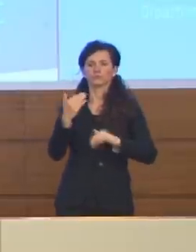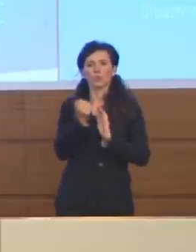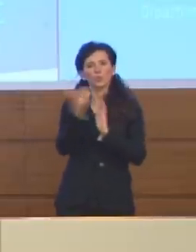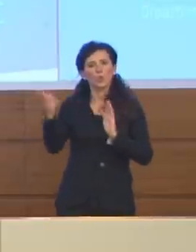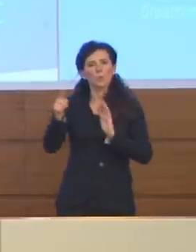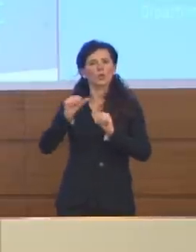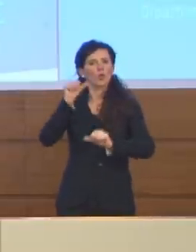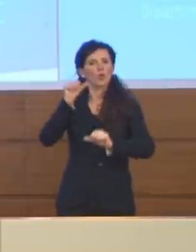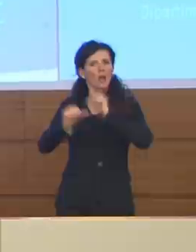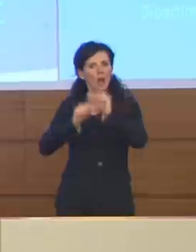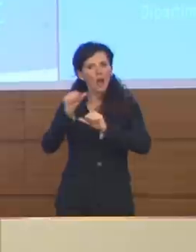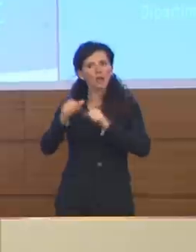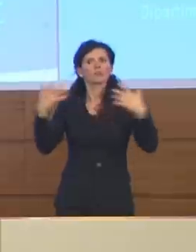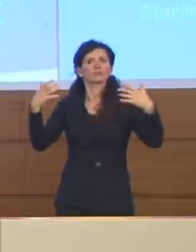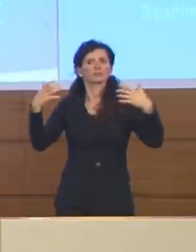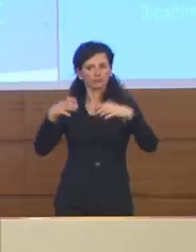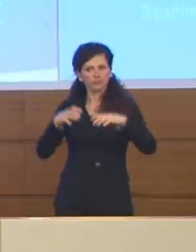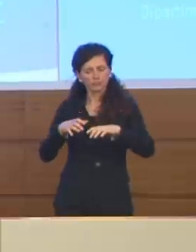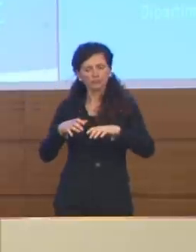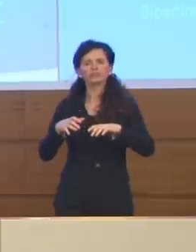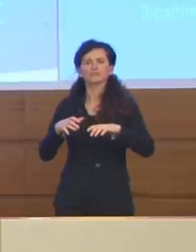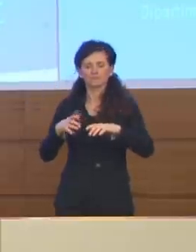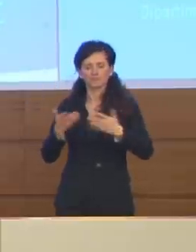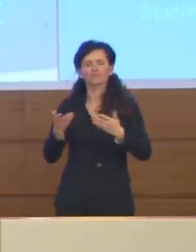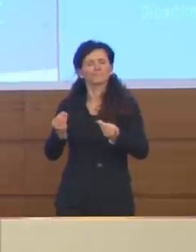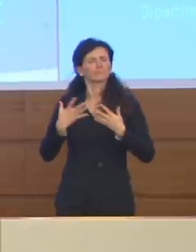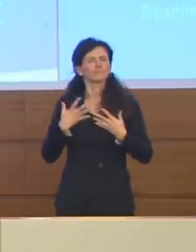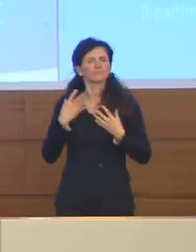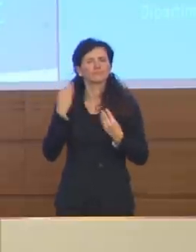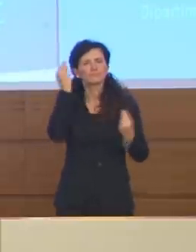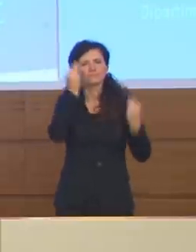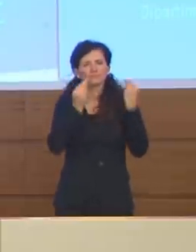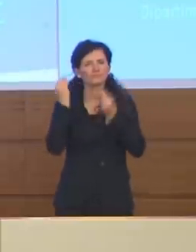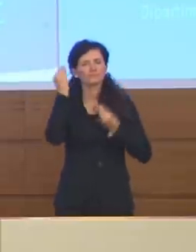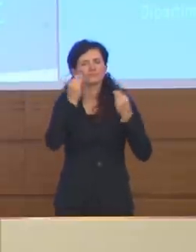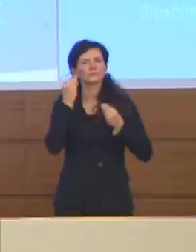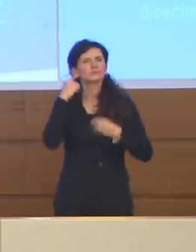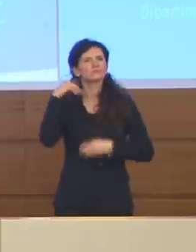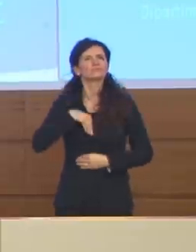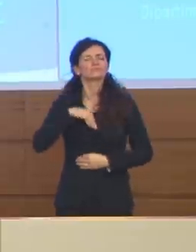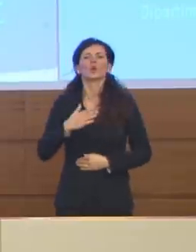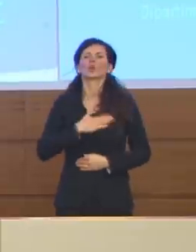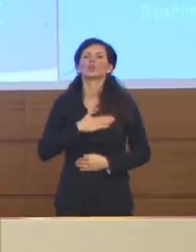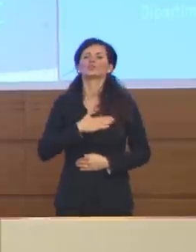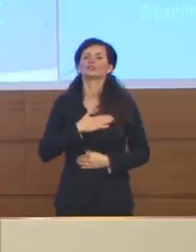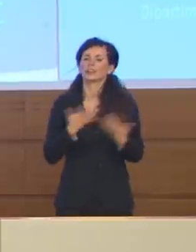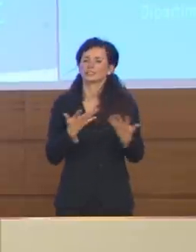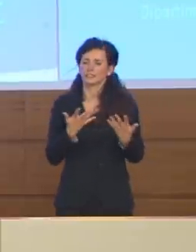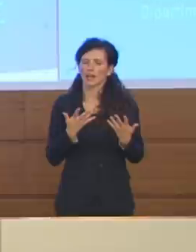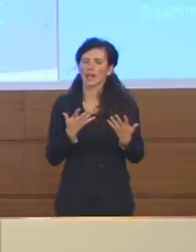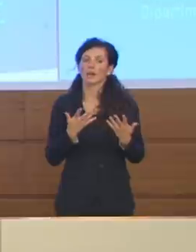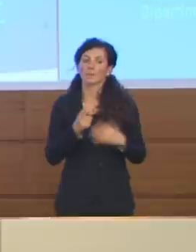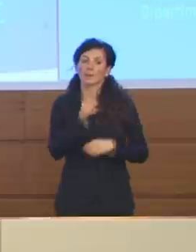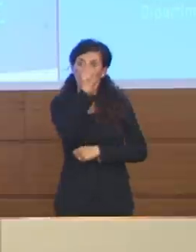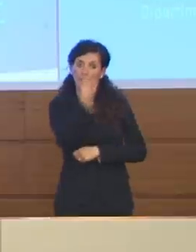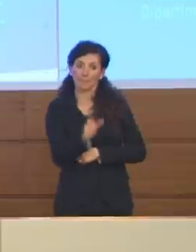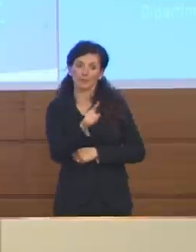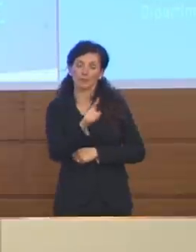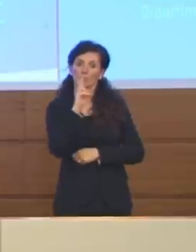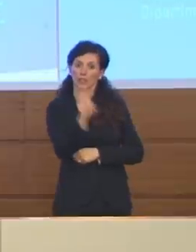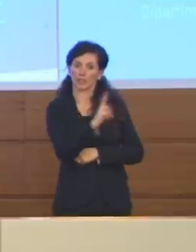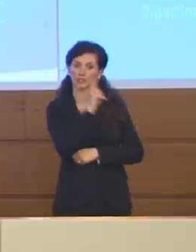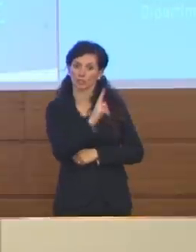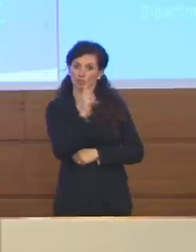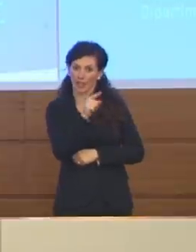sempre feriscono le nostre coscienze i numeri sui decessi che in quattro